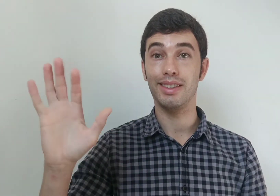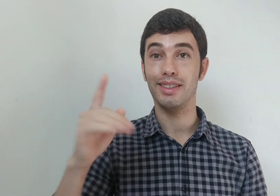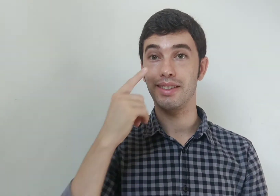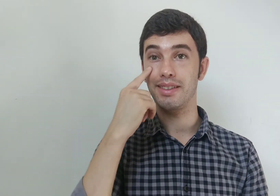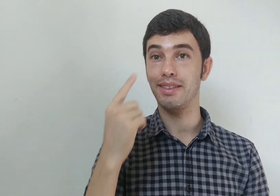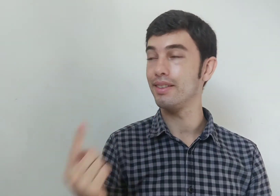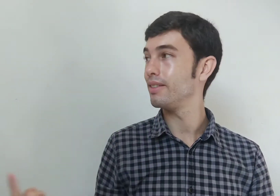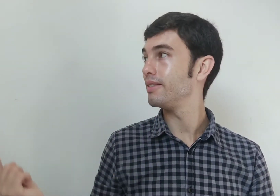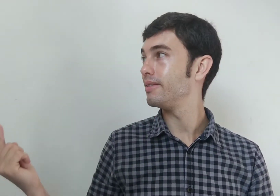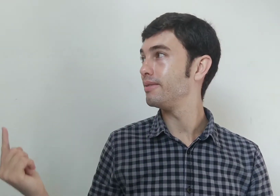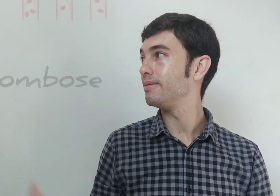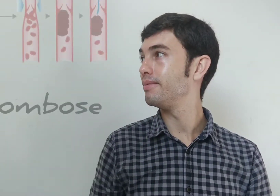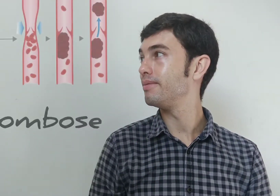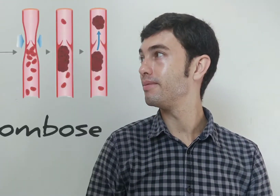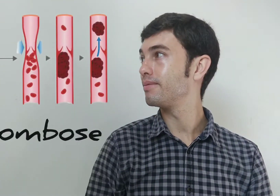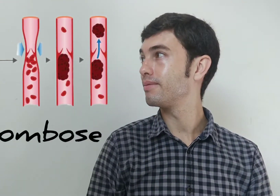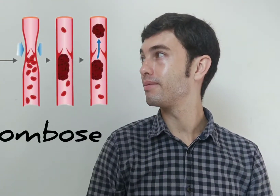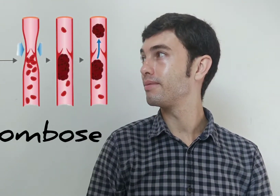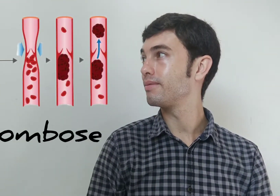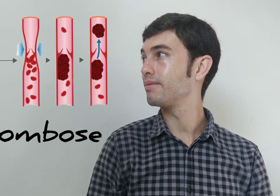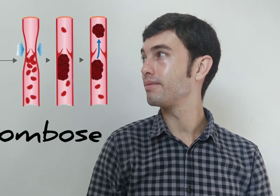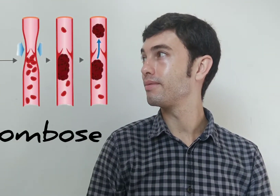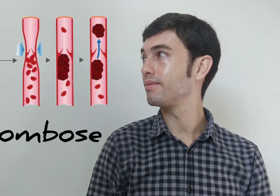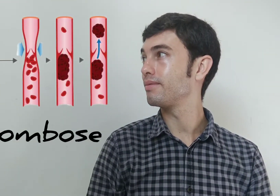Fala pessoal, vejam, trombose.